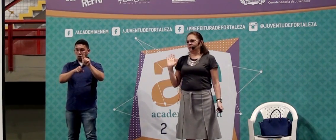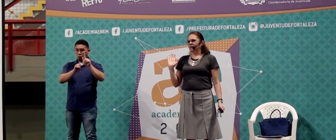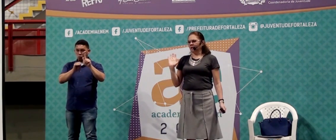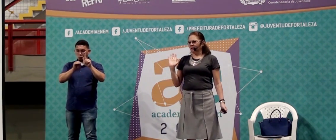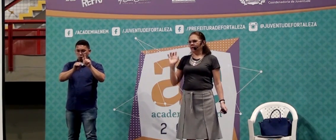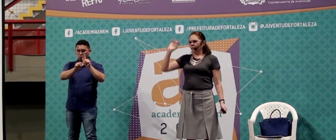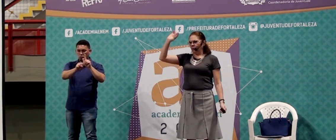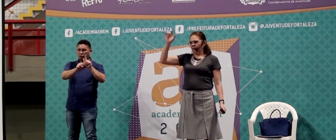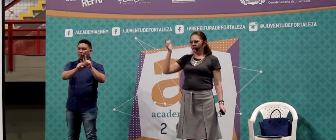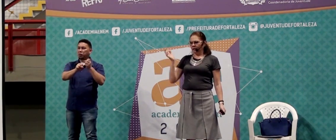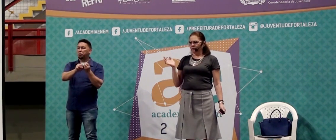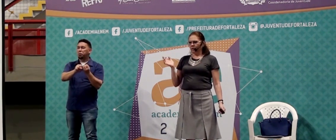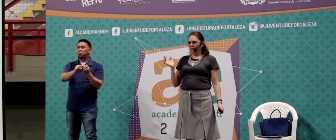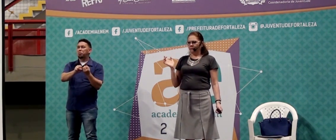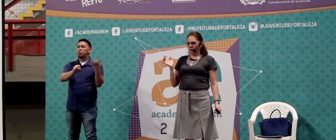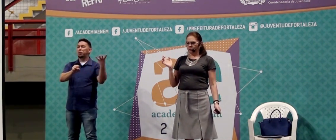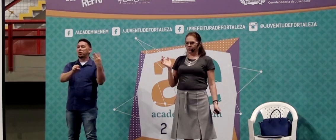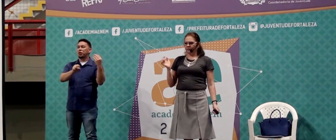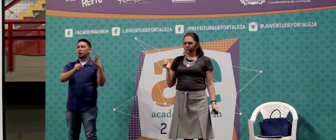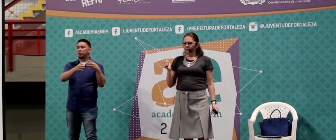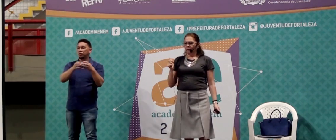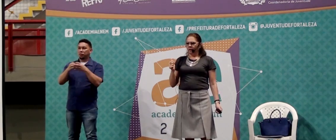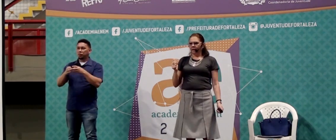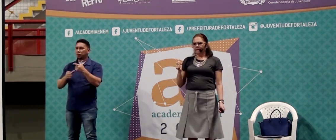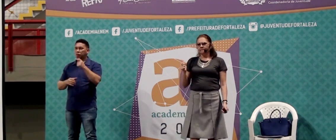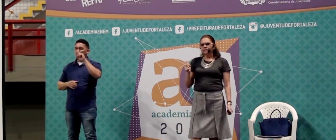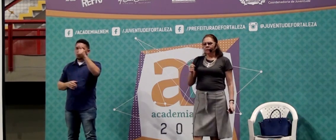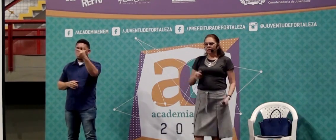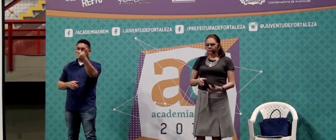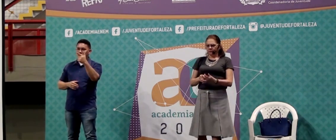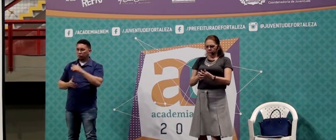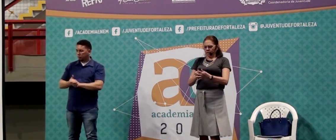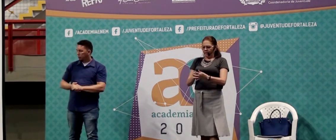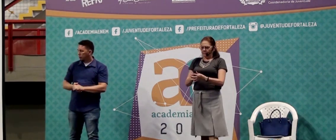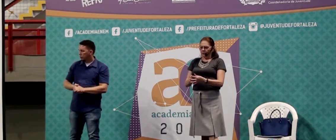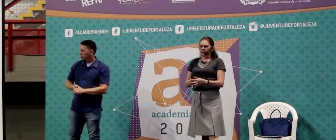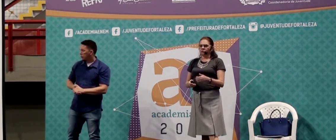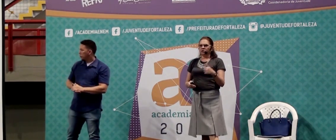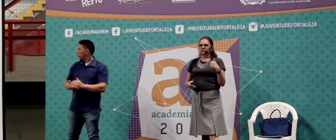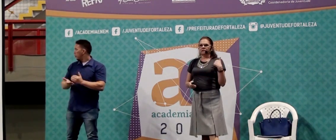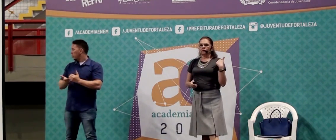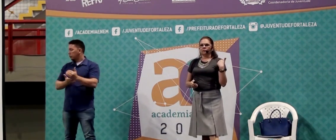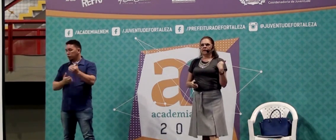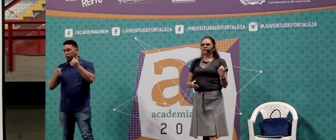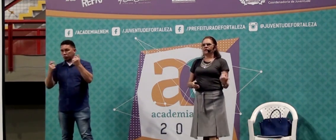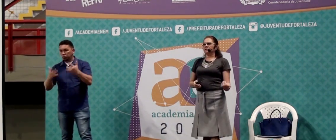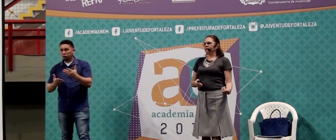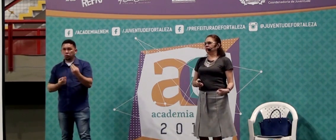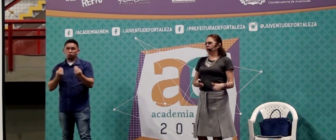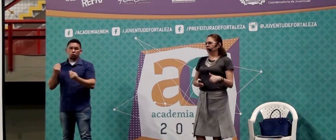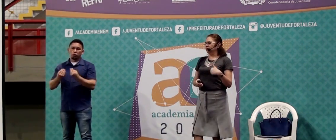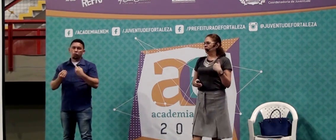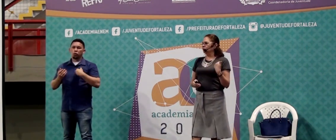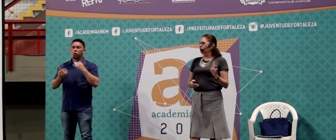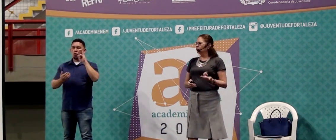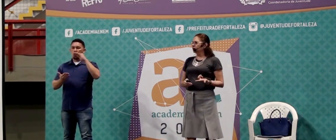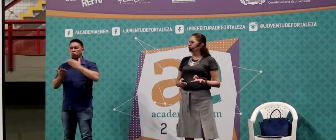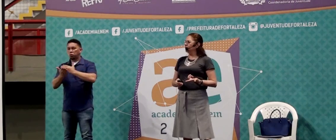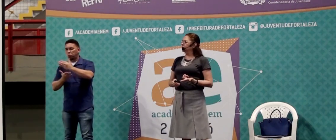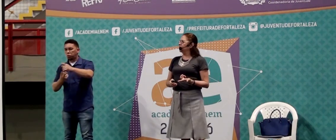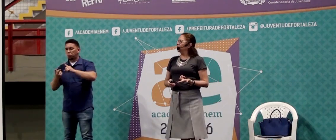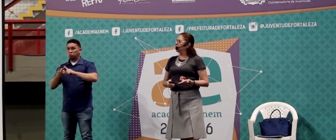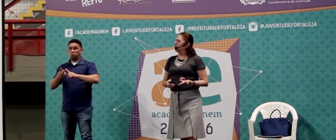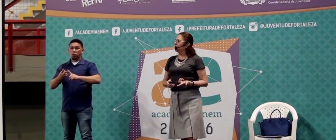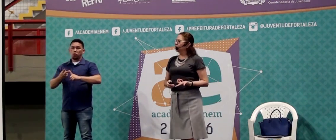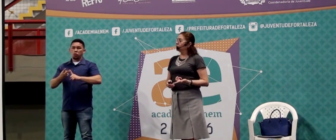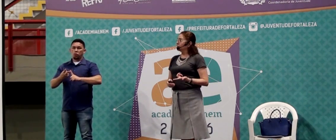uma. Entenderam por que não tem o apóstrofe? Ok? Então vamos lá. Eu disse como é que faz a introdução, como se